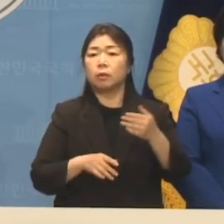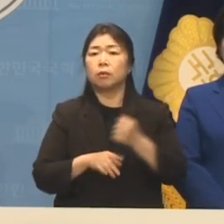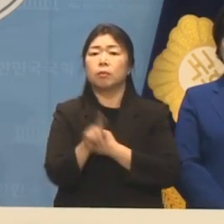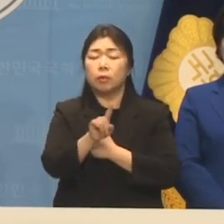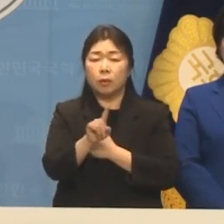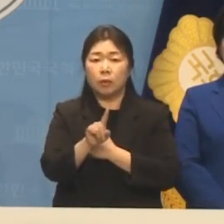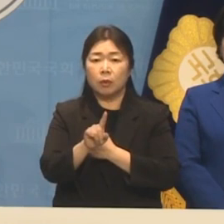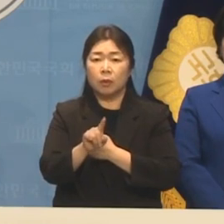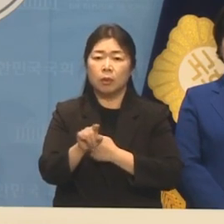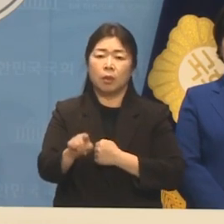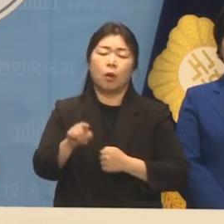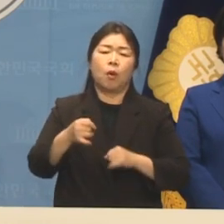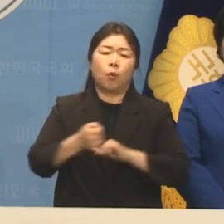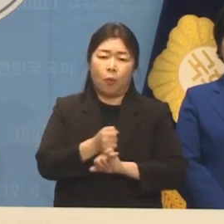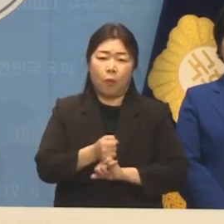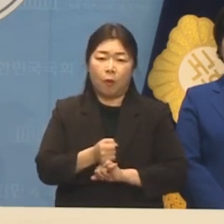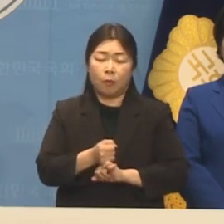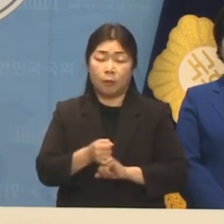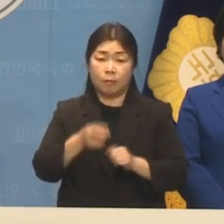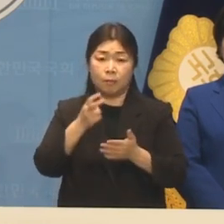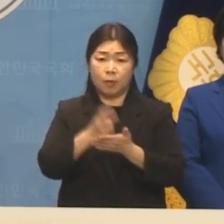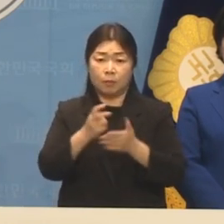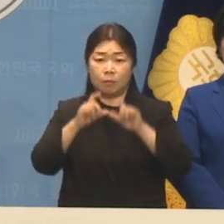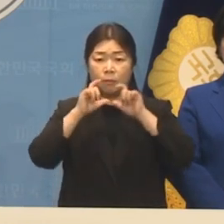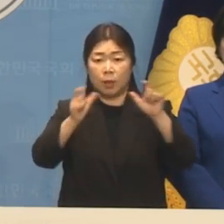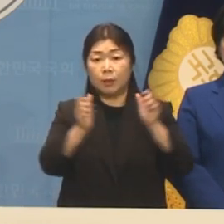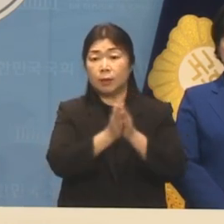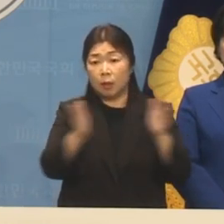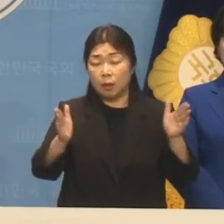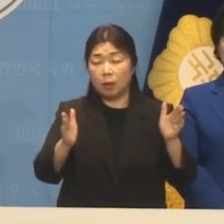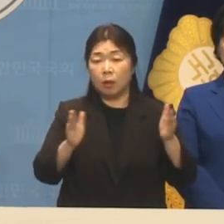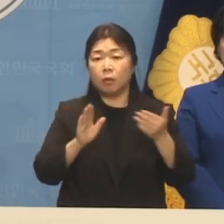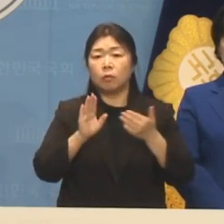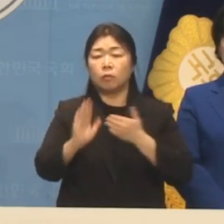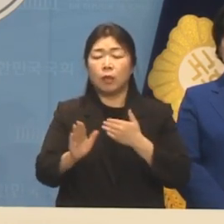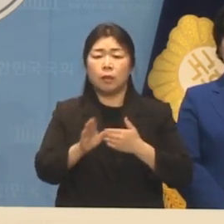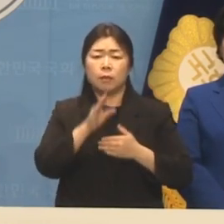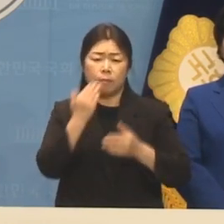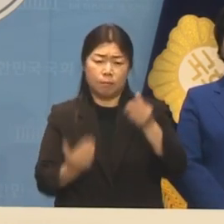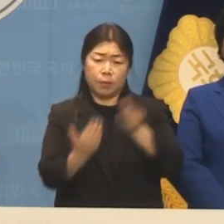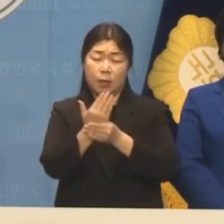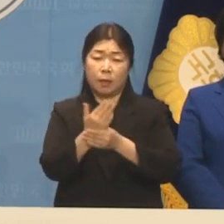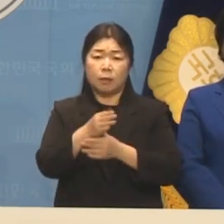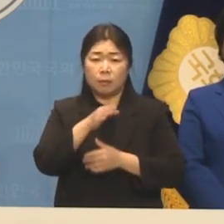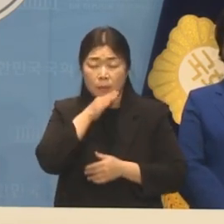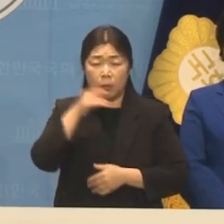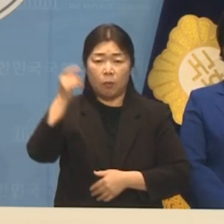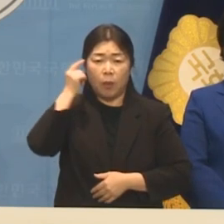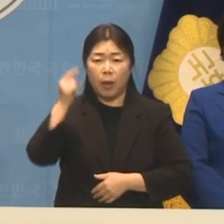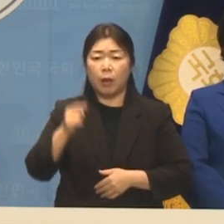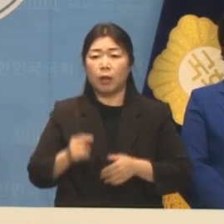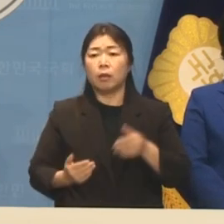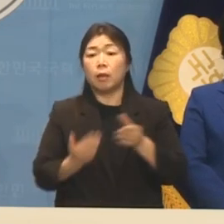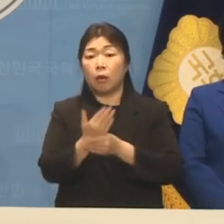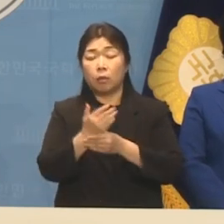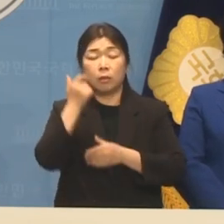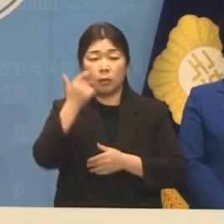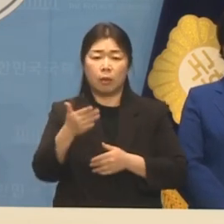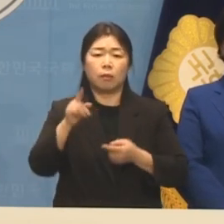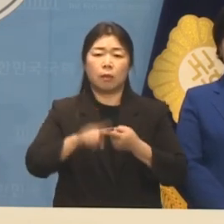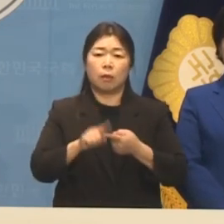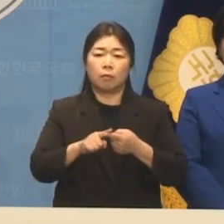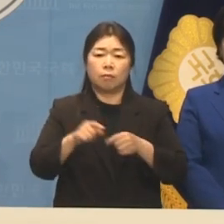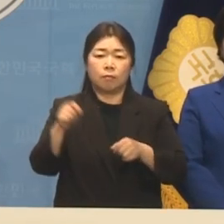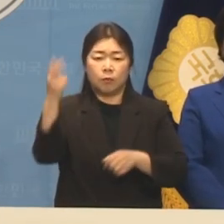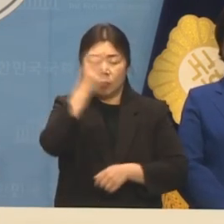이것이나마 되어서 진상규명이 조금이라도 밝혀질 수 있다면 그것으로 위안을 삼고 싶으셨기 때문일